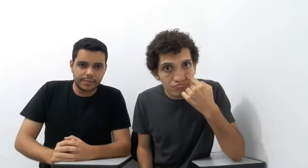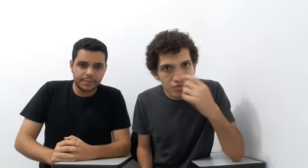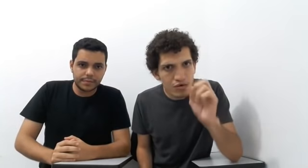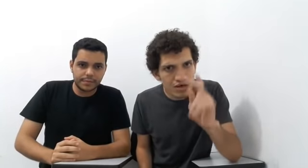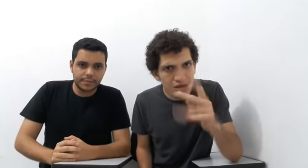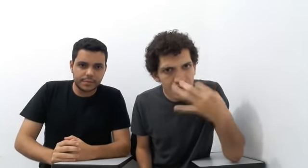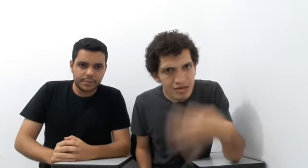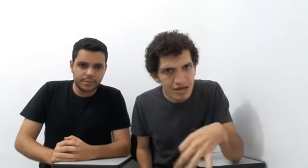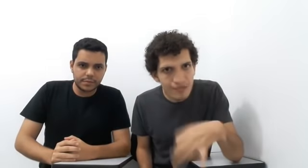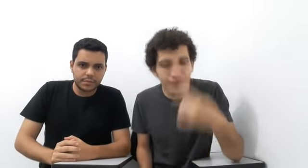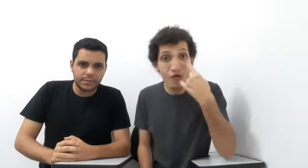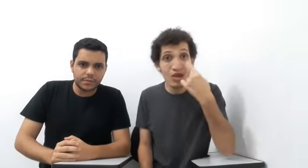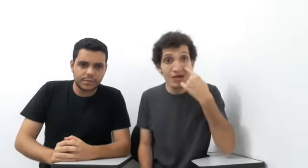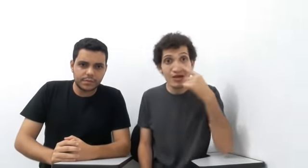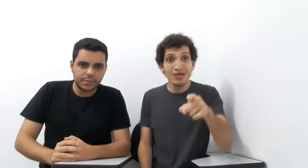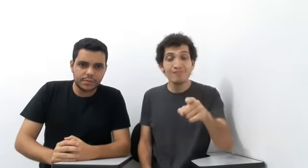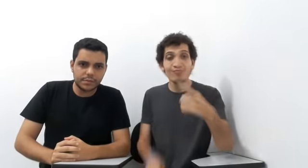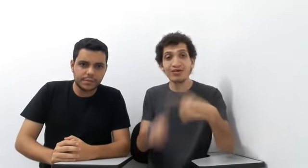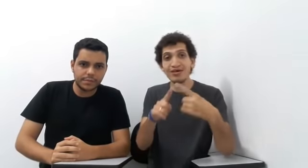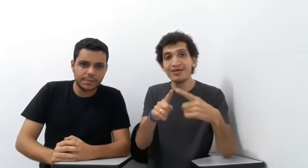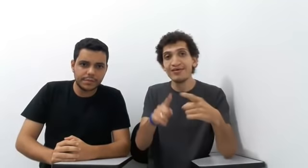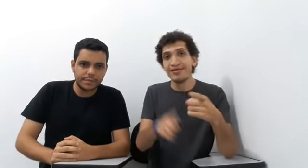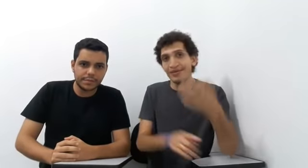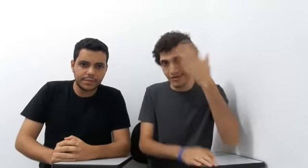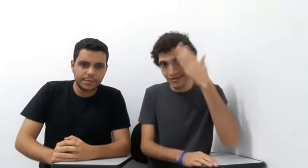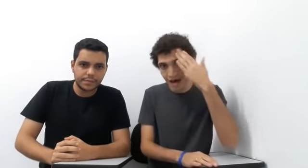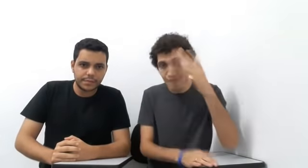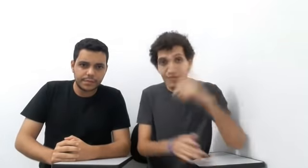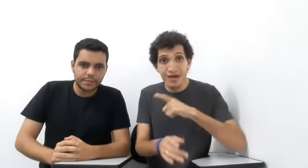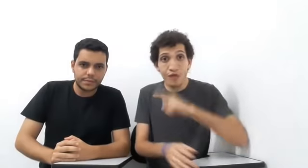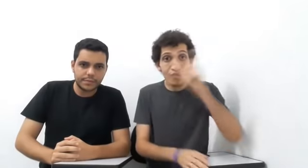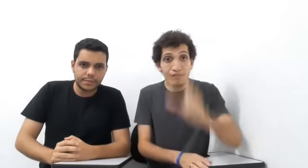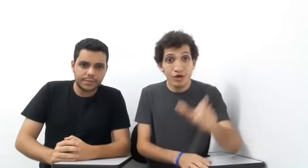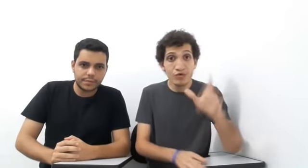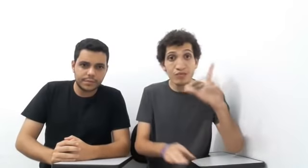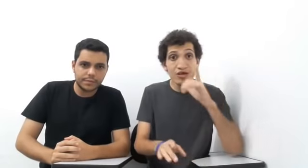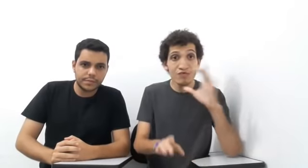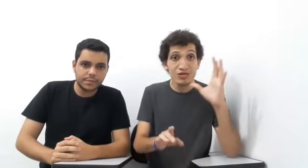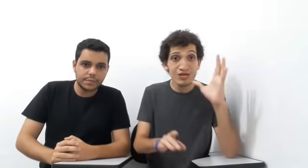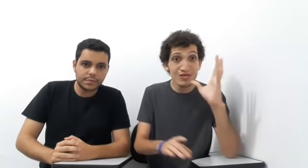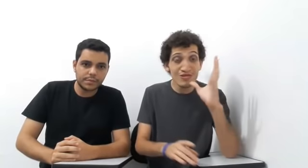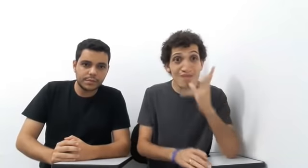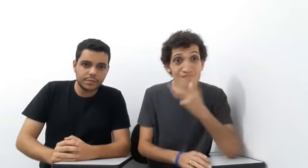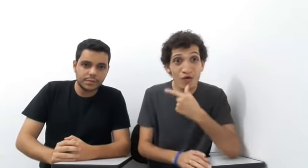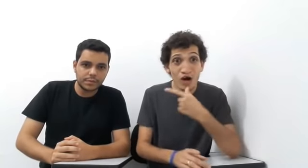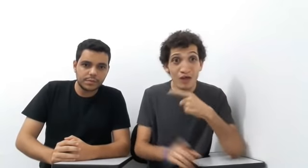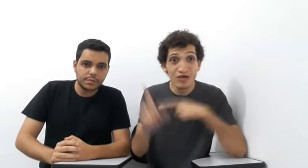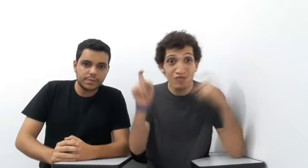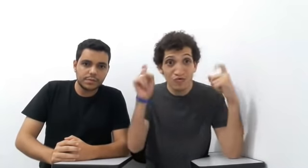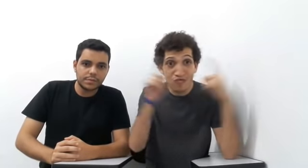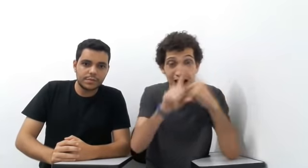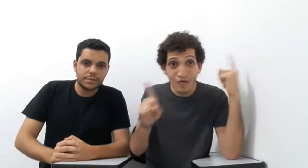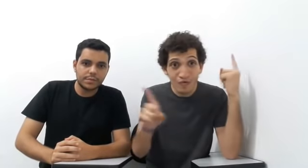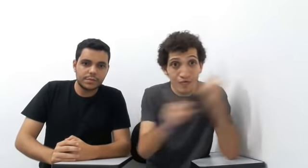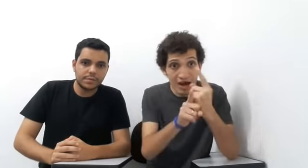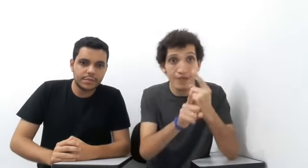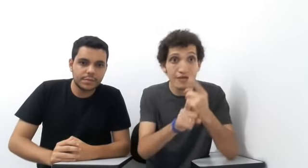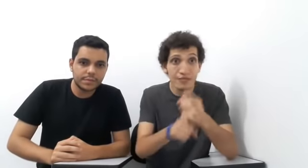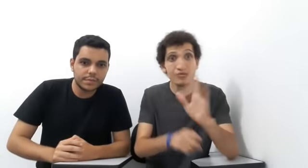Não, tá certo. Estou olhando aí e, sabe, tem algumas pessoas que demora, tem que cuidar de encontrar, né? Então você